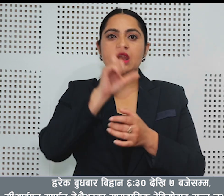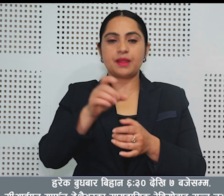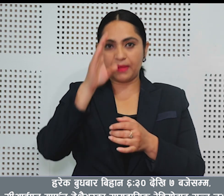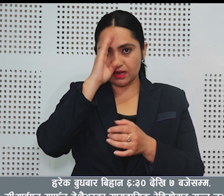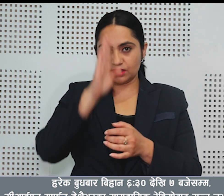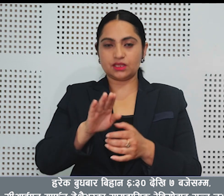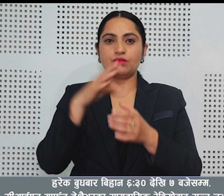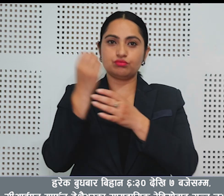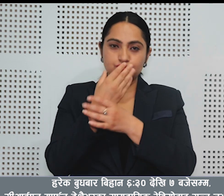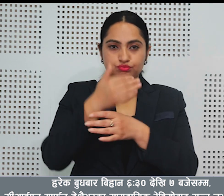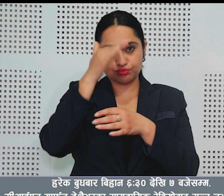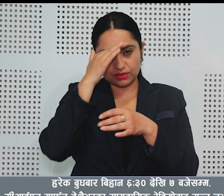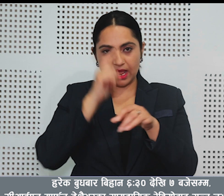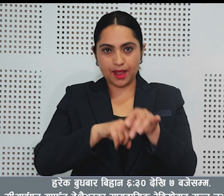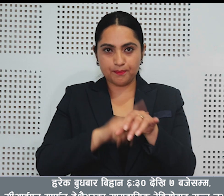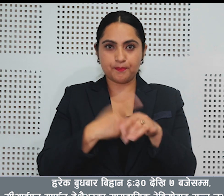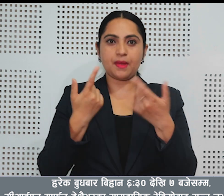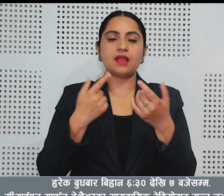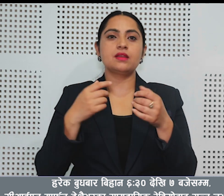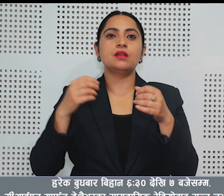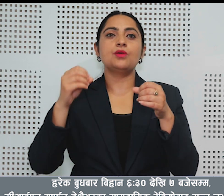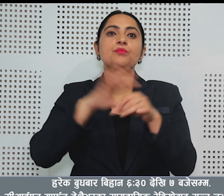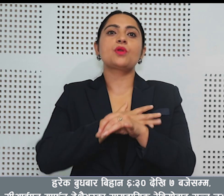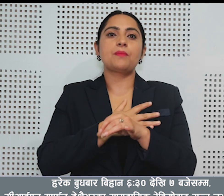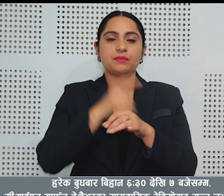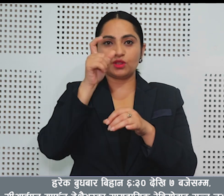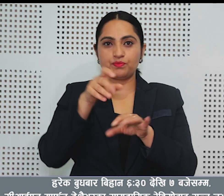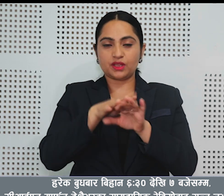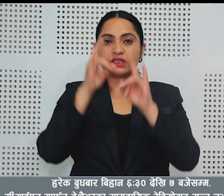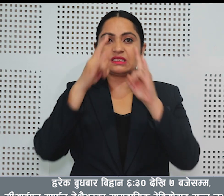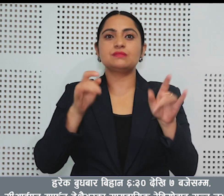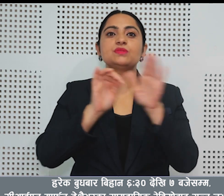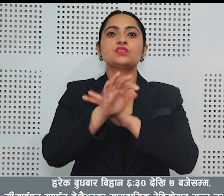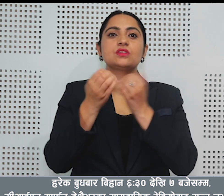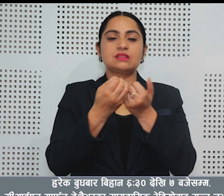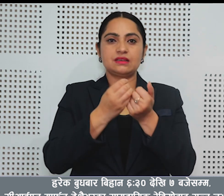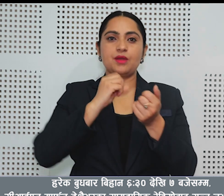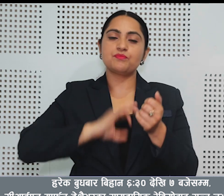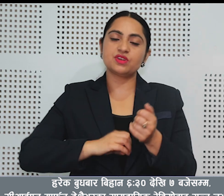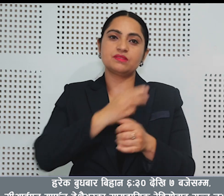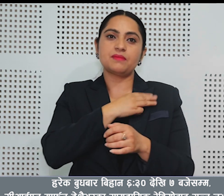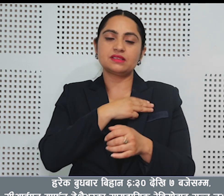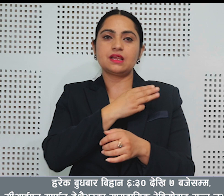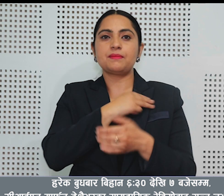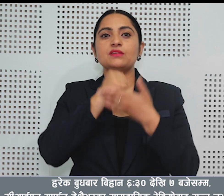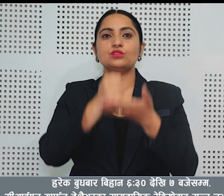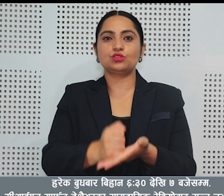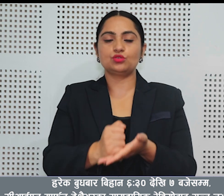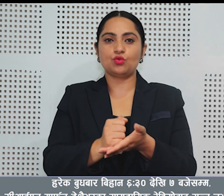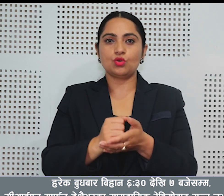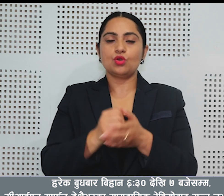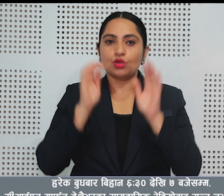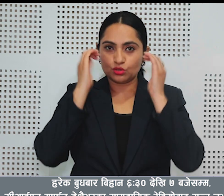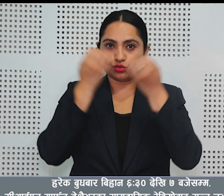नेपाल सरकारले विपदको समयमा प्रकोप प्रभावितहरूका लागि शिविर सञ्चालन गरी पीडितहरूलाई मानवीय सहयोग, उचित